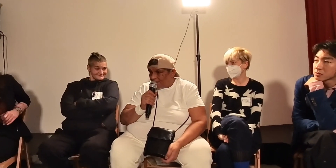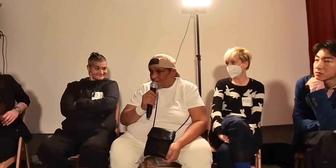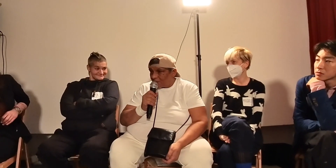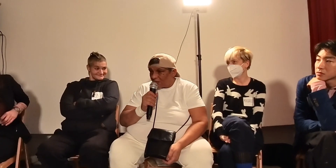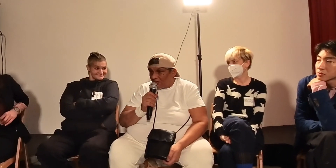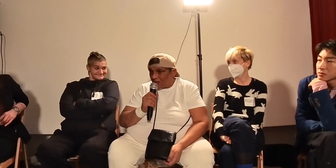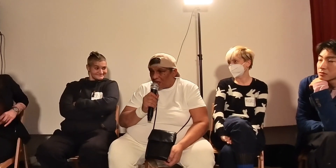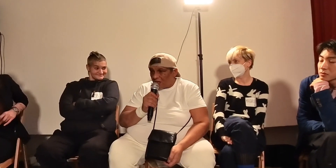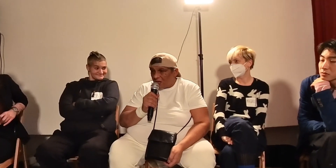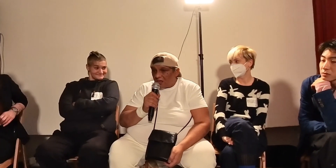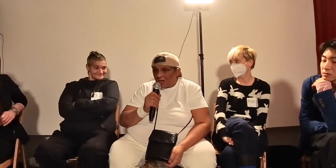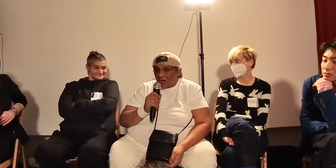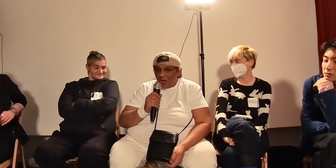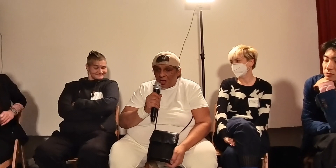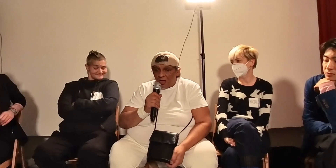na ulici